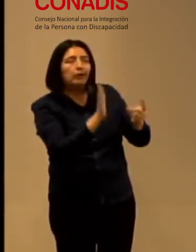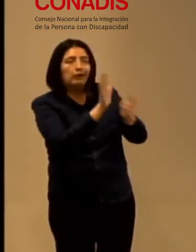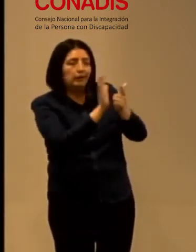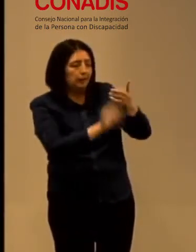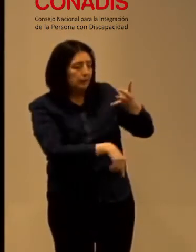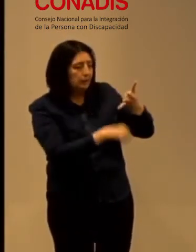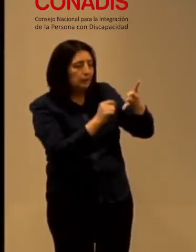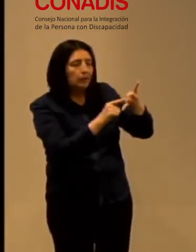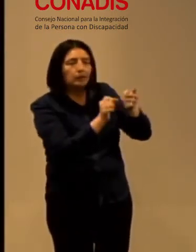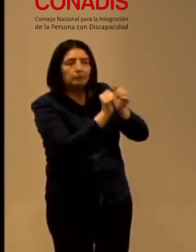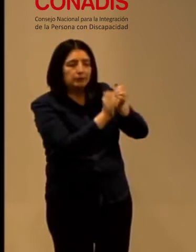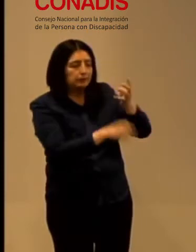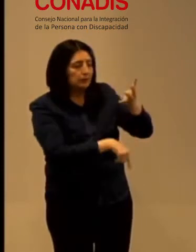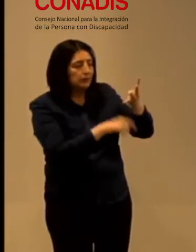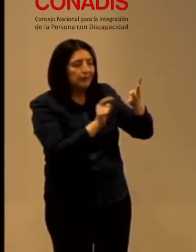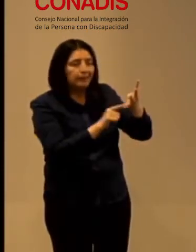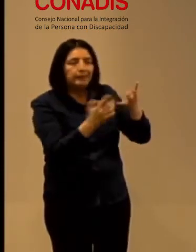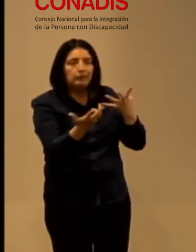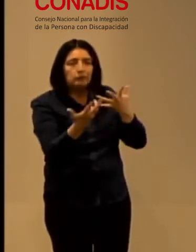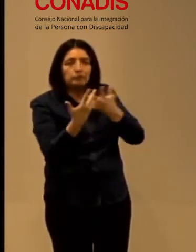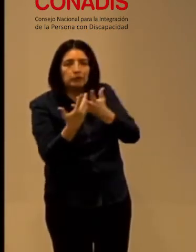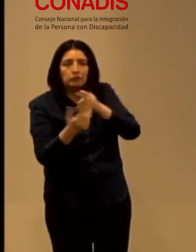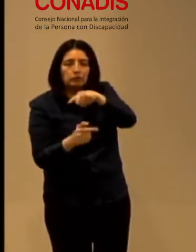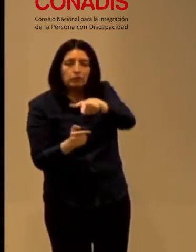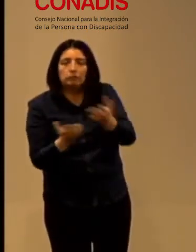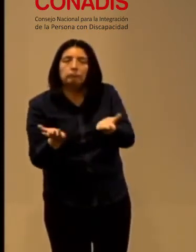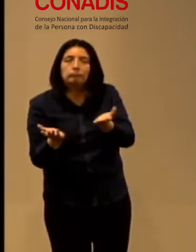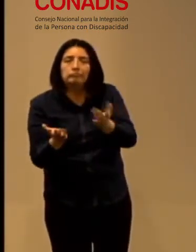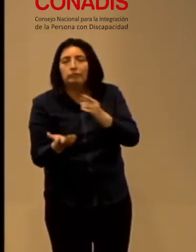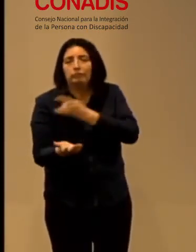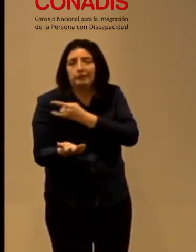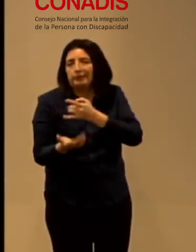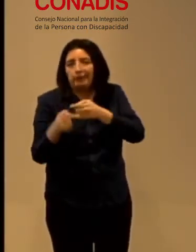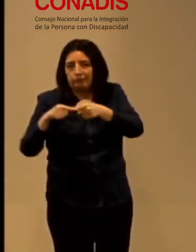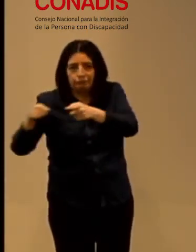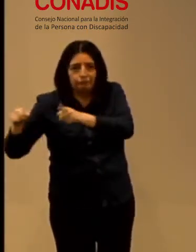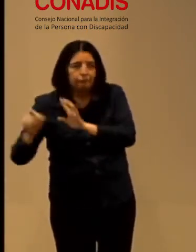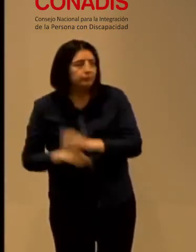acompañamiento y relación con las instituciones educativas.